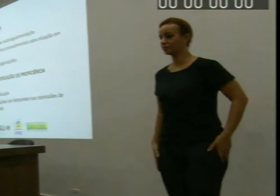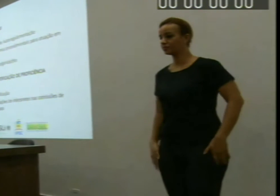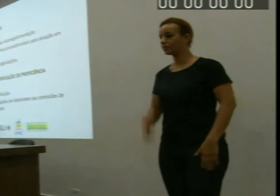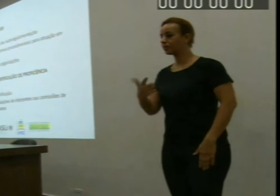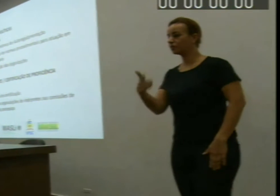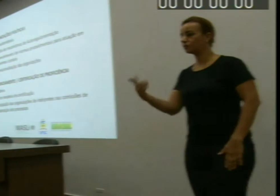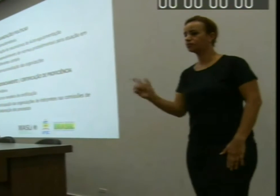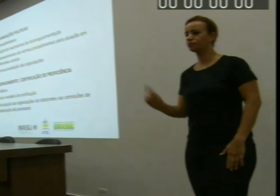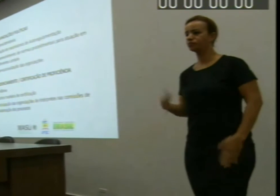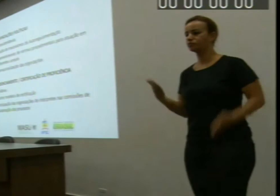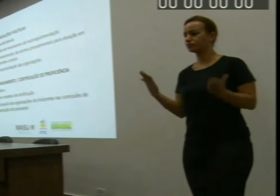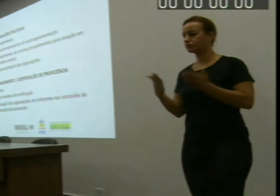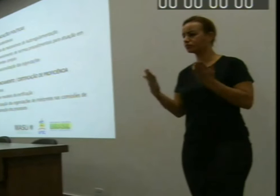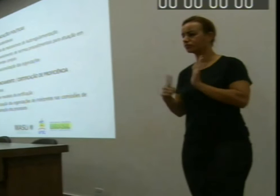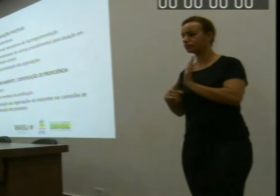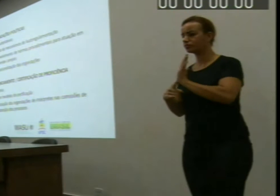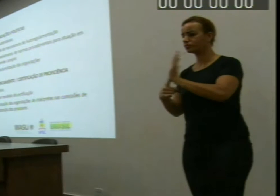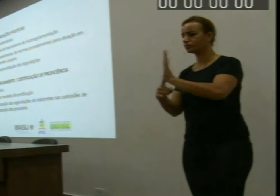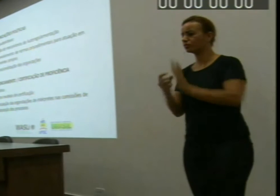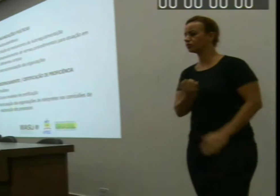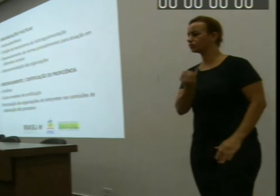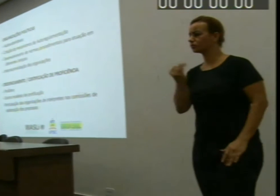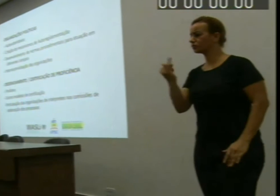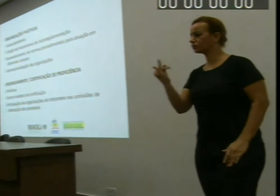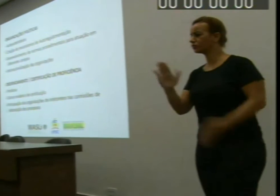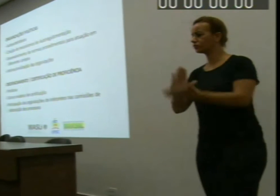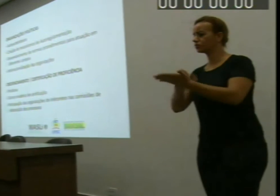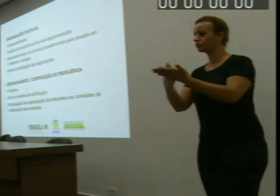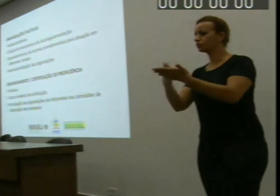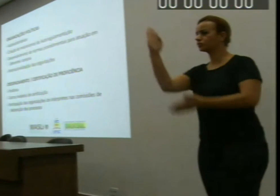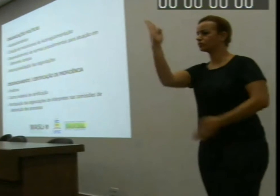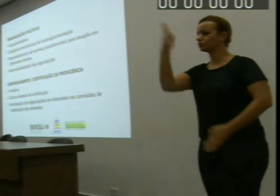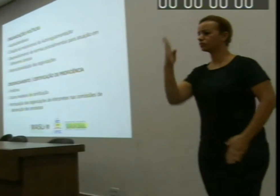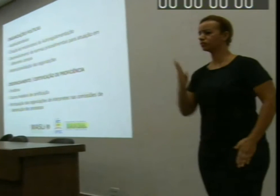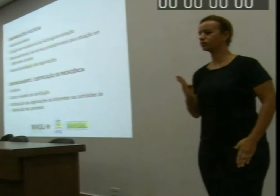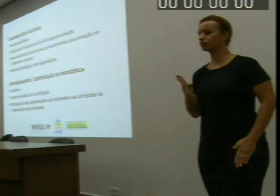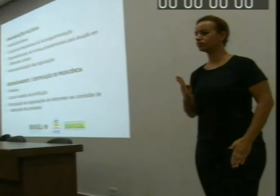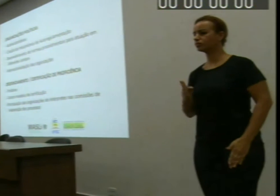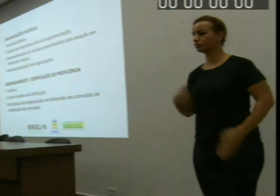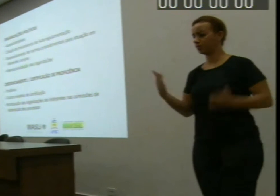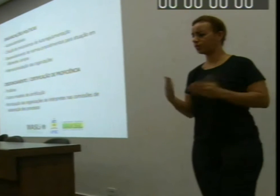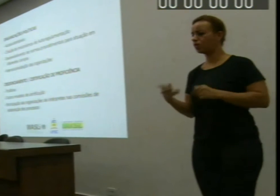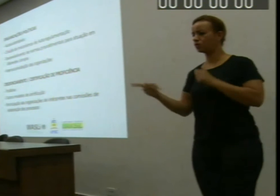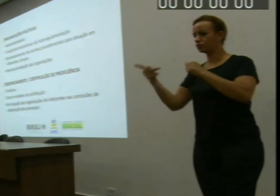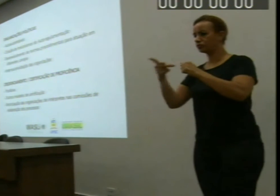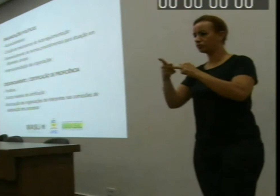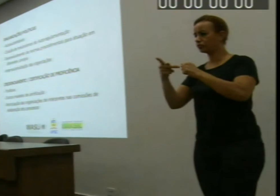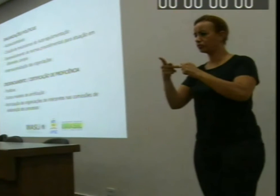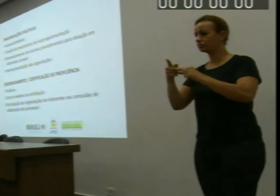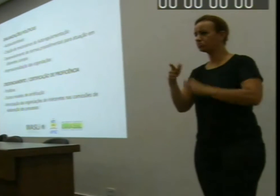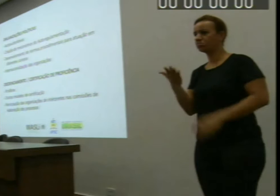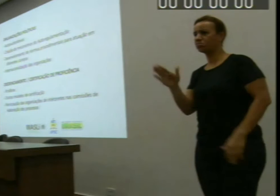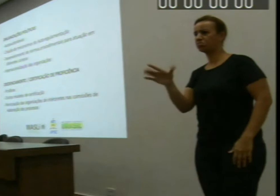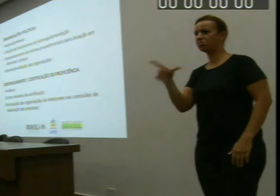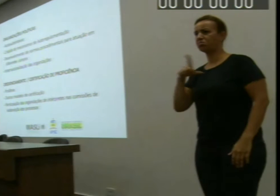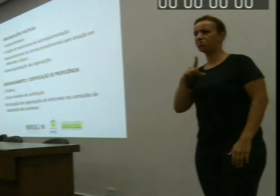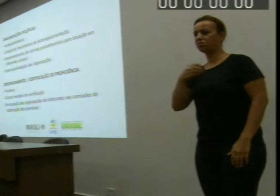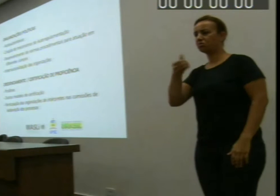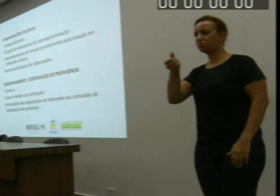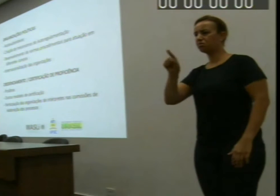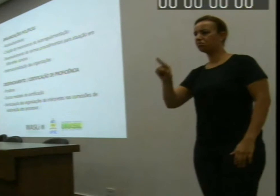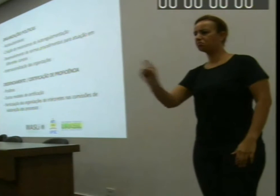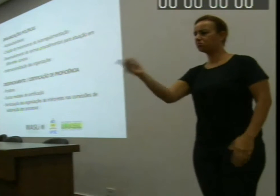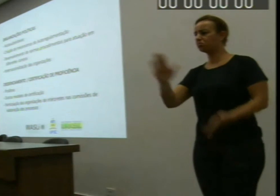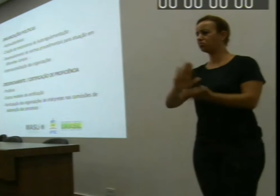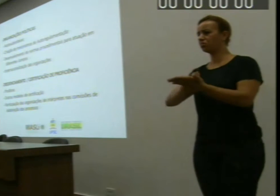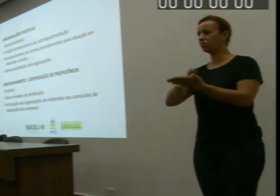dado estatístico sobre a quantidade de intérpretes no no Brasil então o PR libras hoje tem o quê uns 6.000 no máximo 6.000 intérpretes